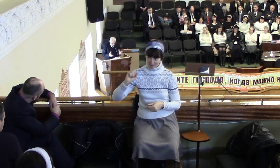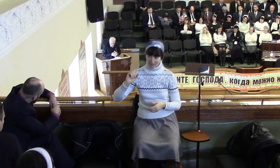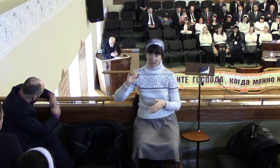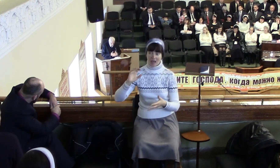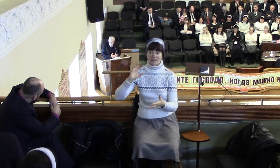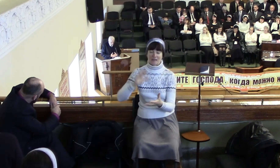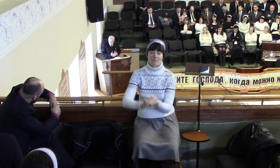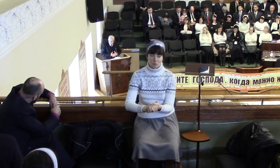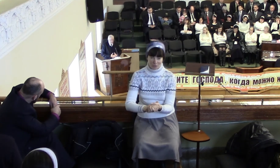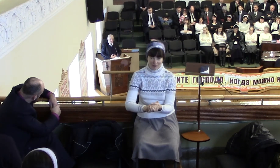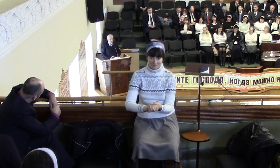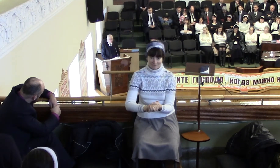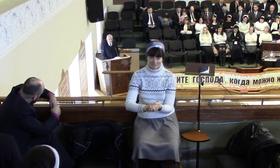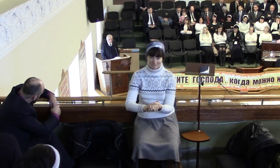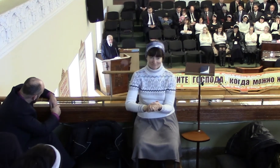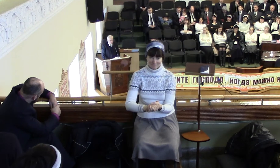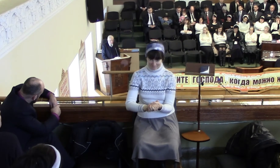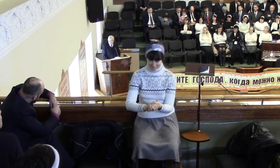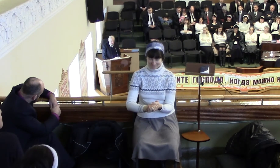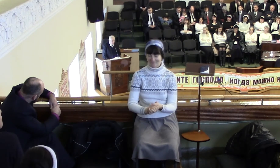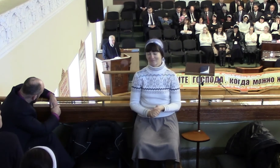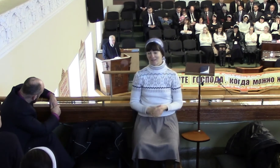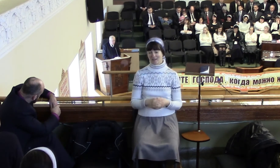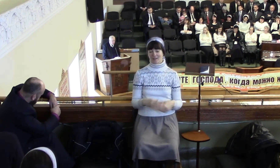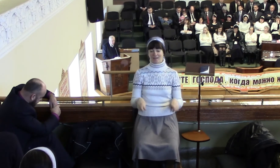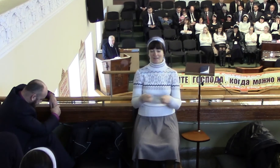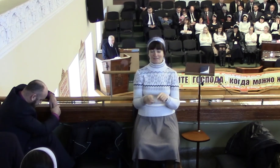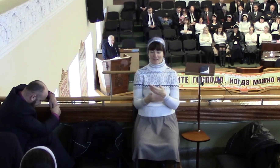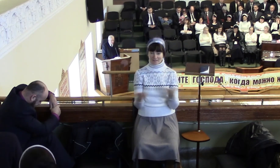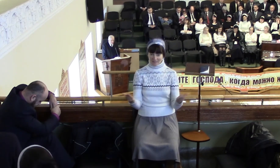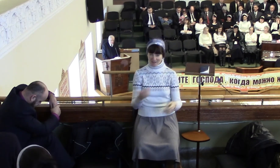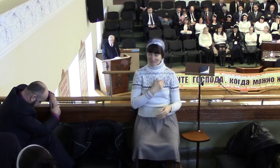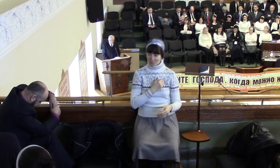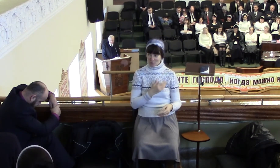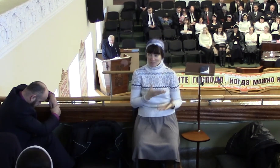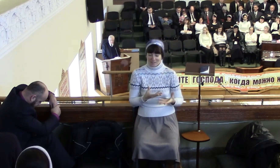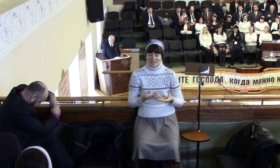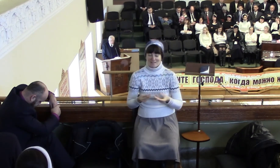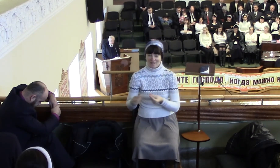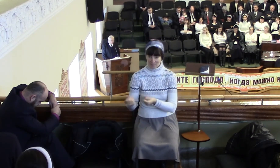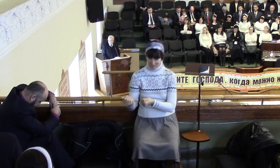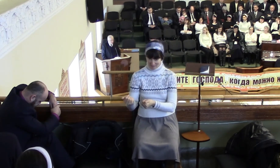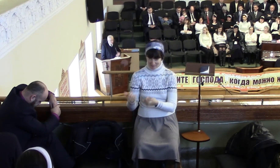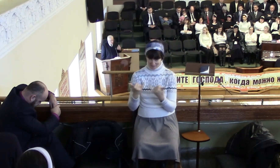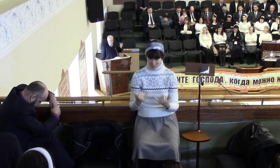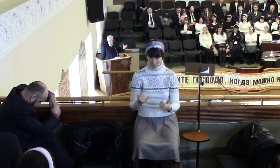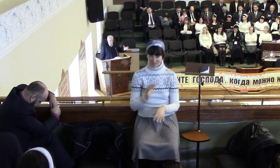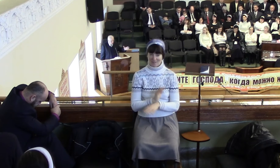вами прочитать несколько еще мест Писания об опасностях, которые для нас на пути.